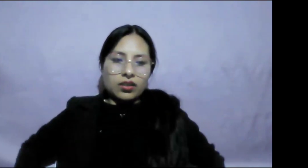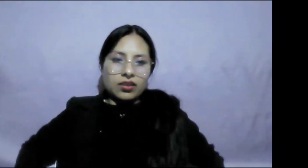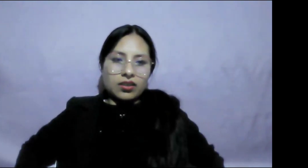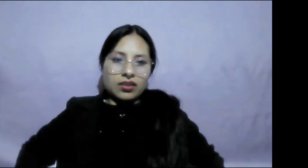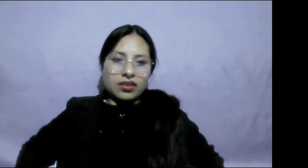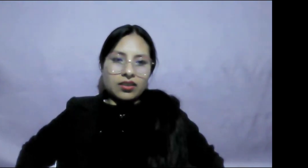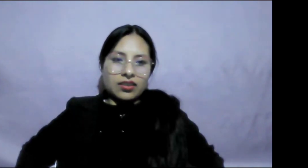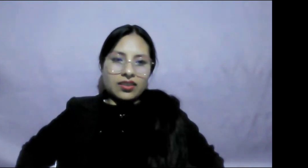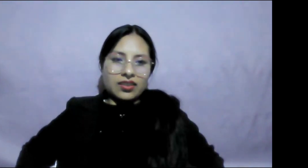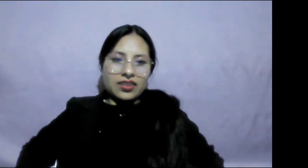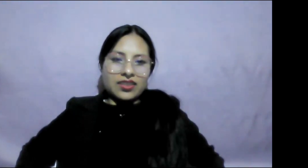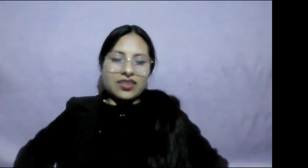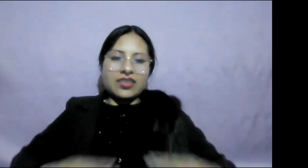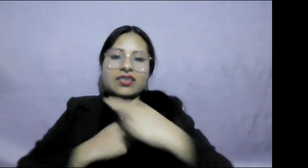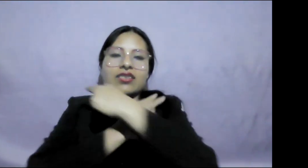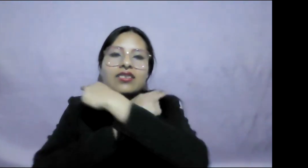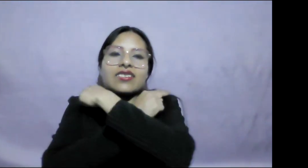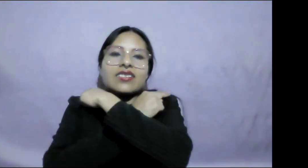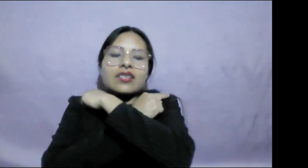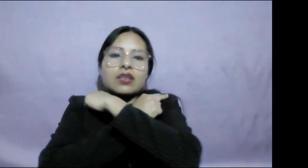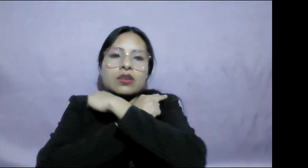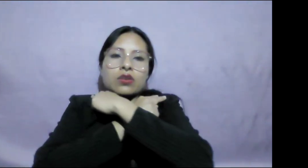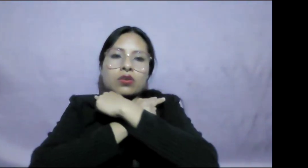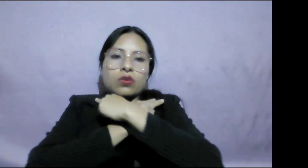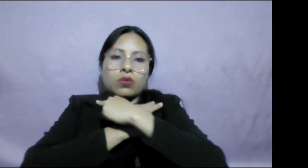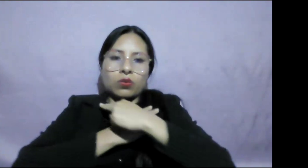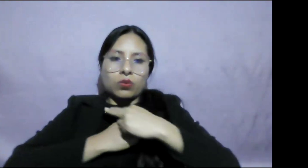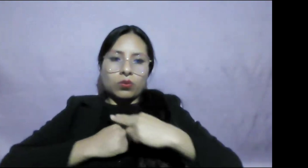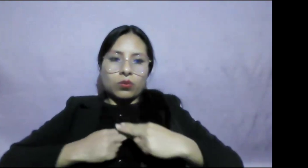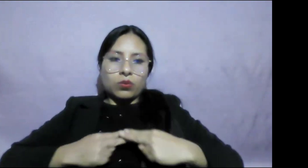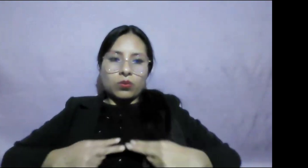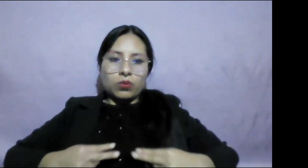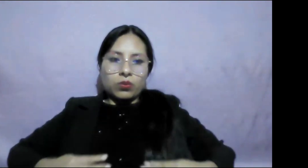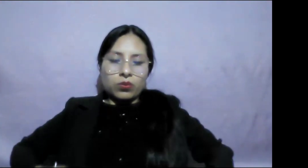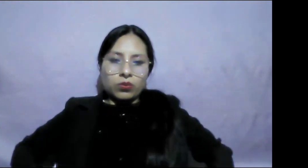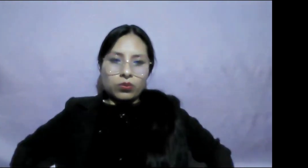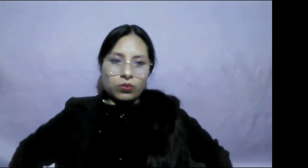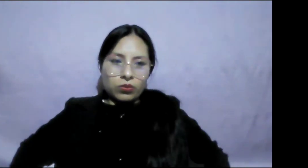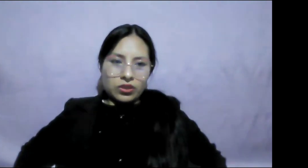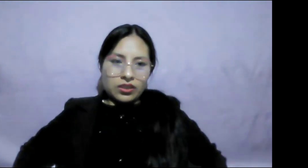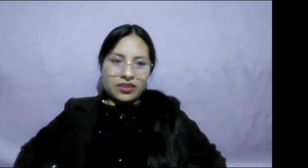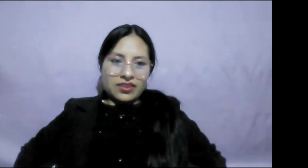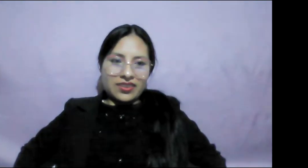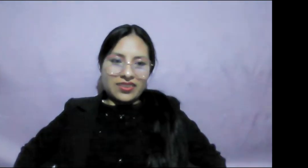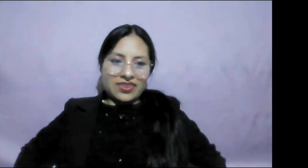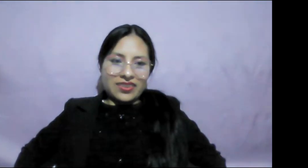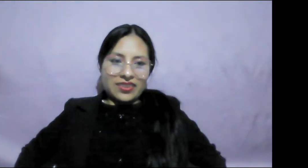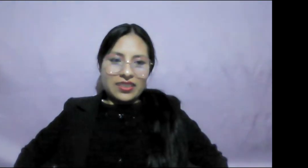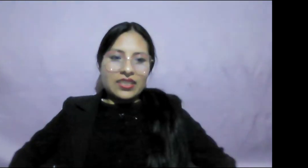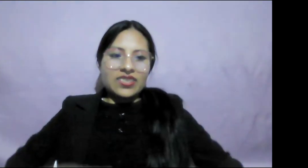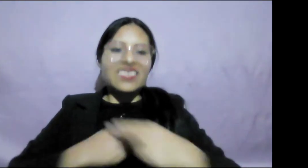cruzamos hasta la altura de la cintura Qué pasó mi querido Israel acaba de ver tu